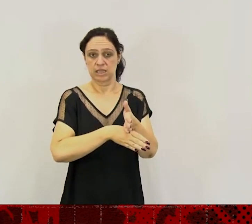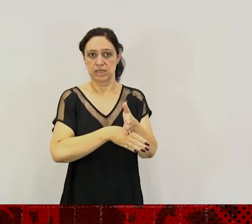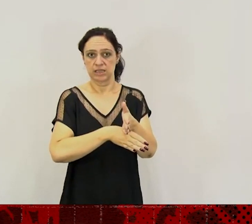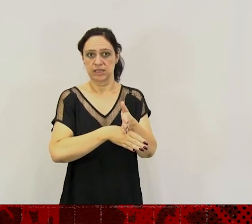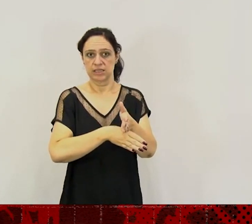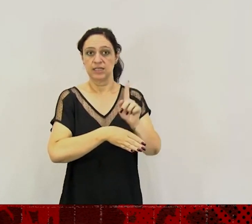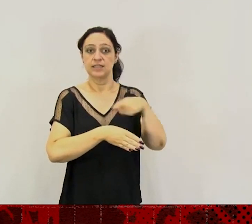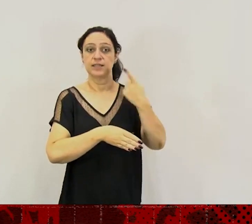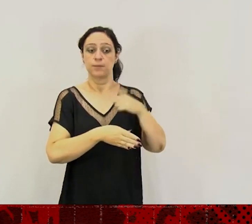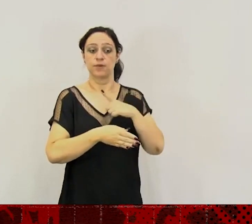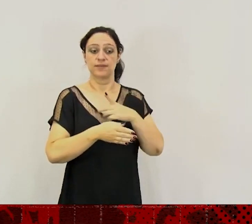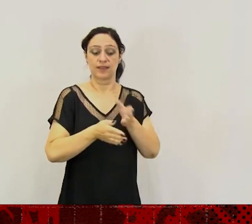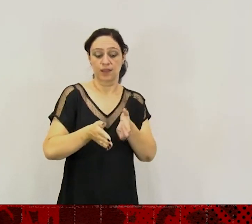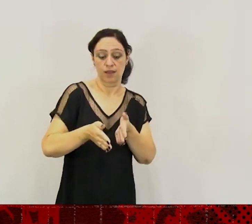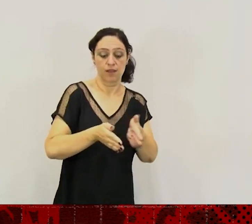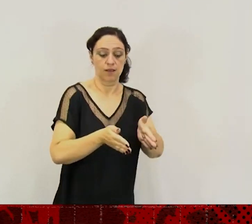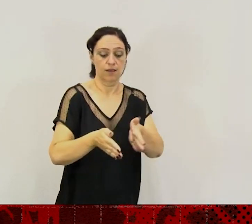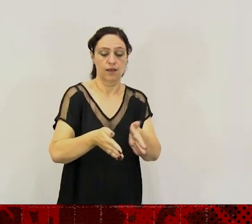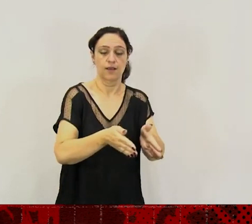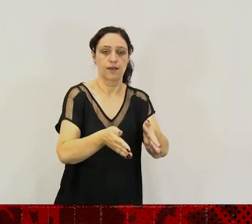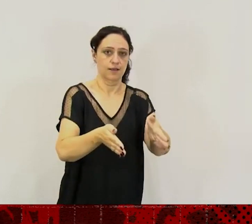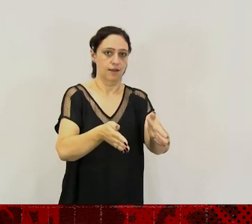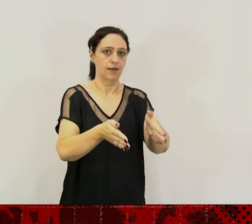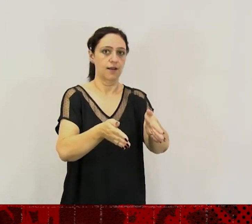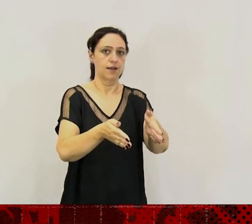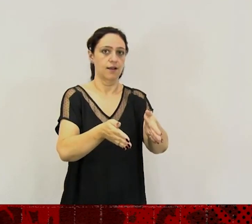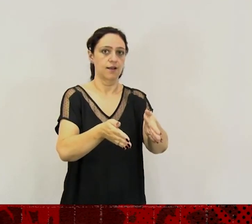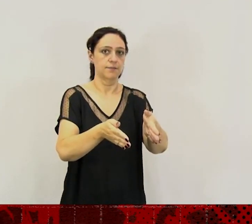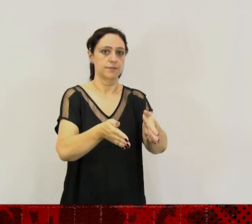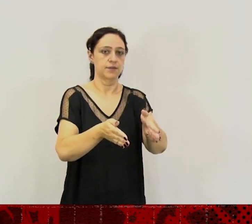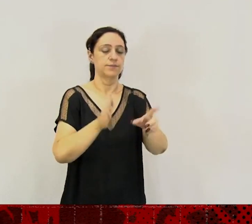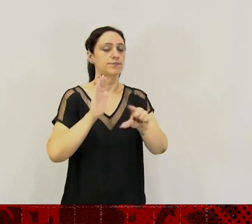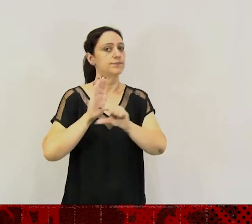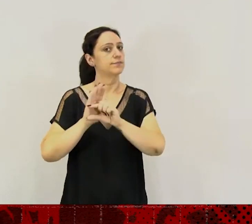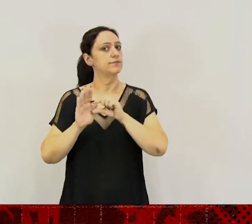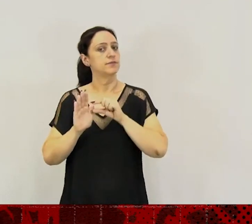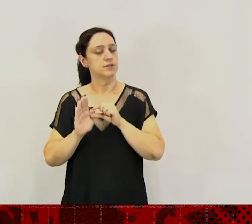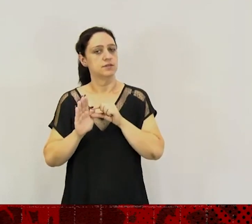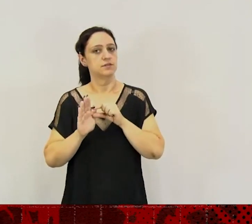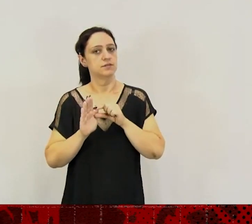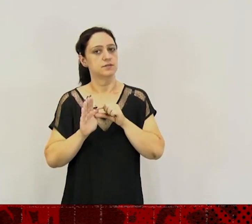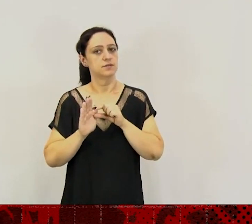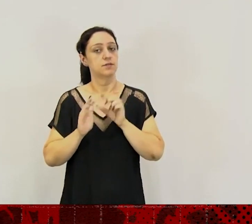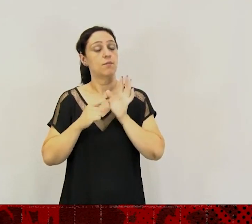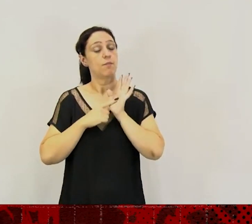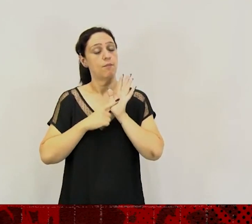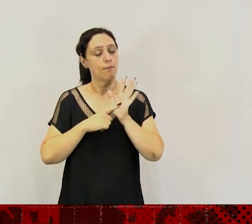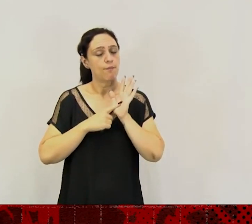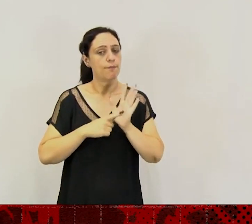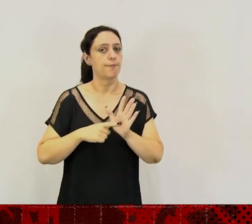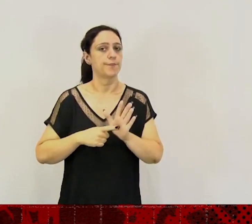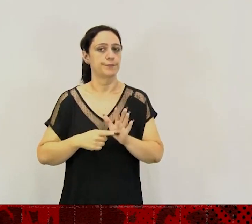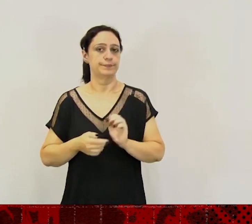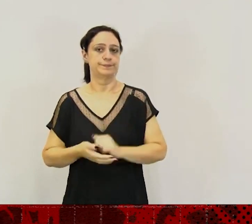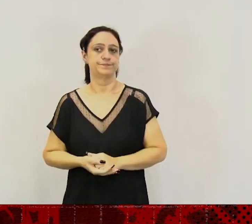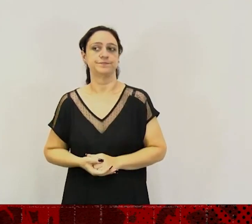aí tem um caminho para você andar. E esse versículo que nós lemos aqui fala